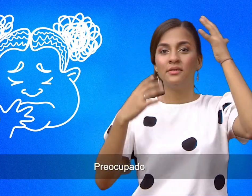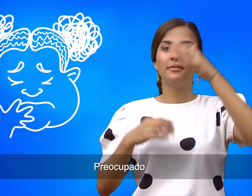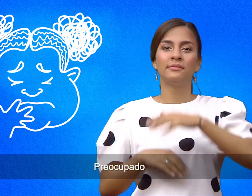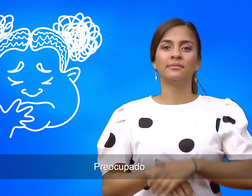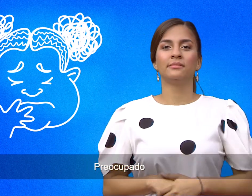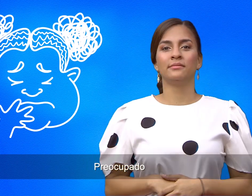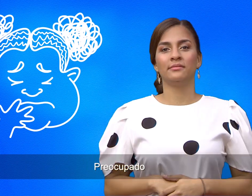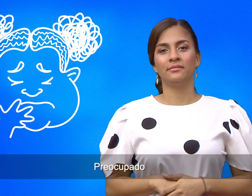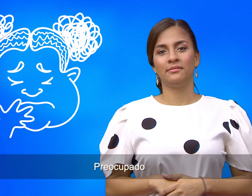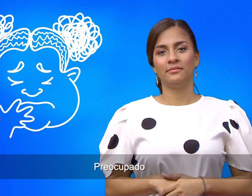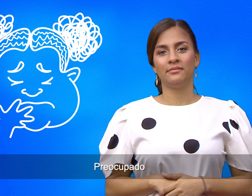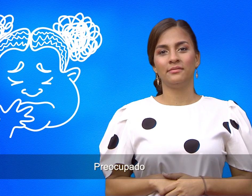Preocupado.